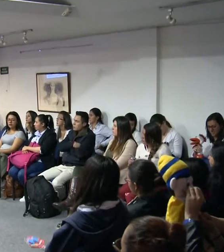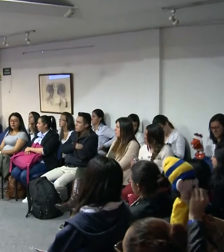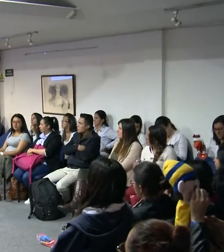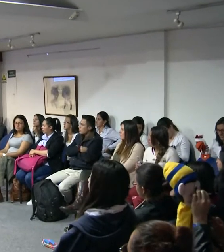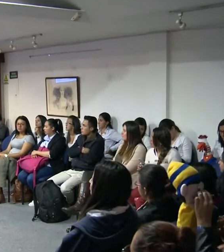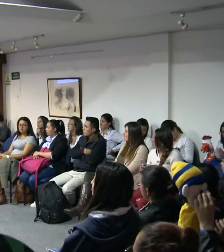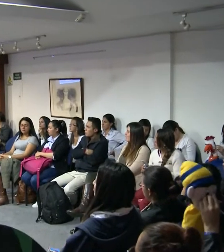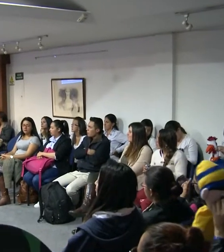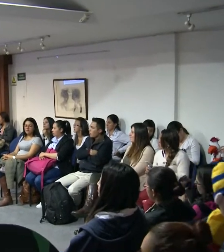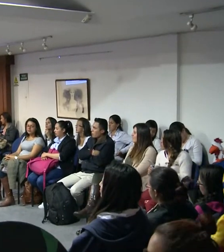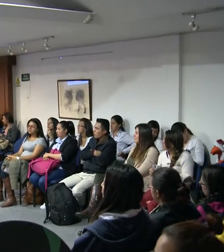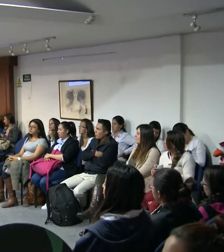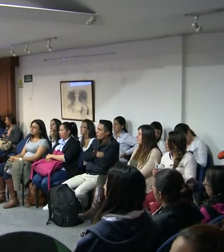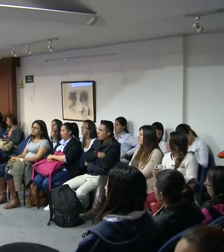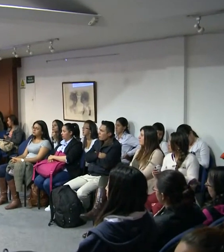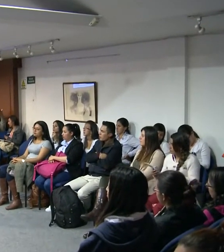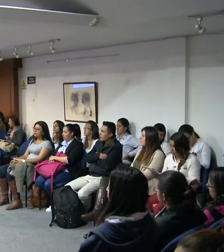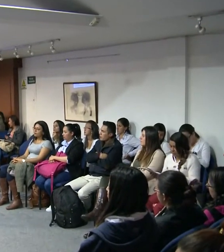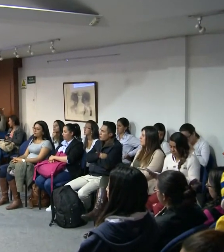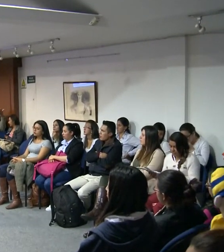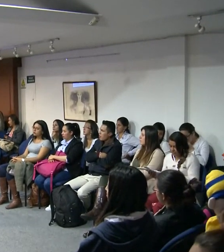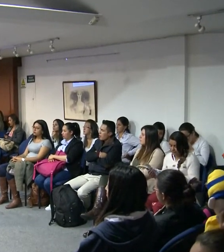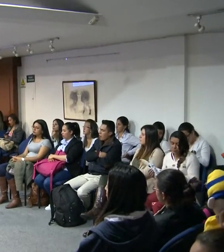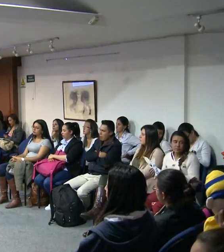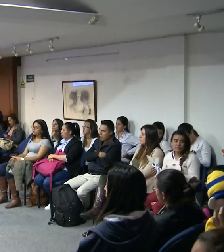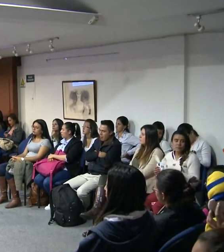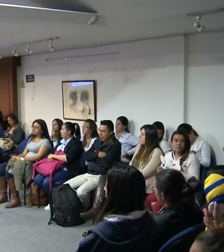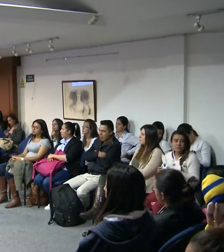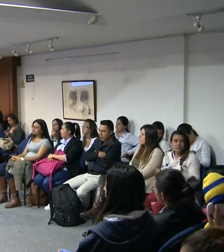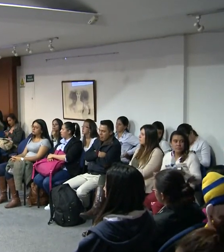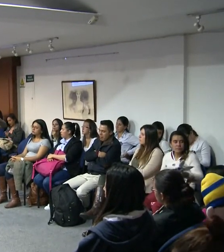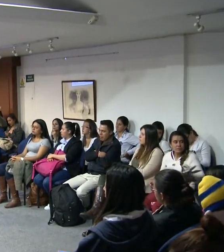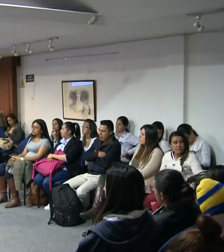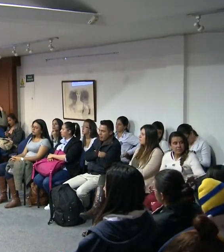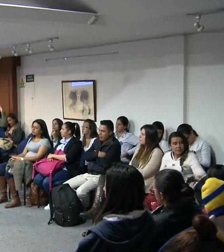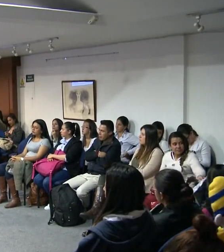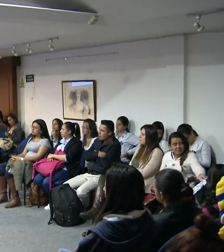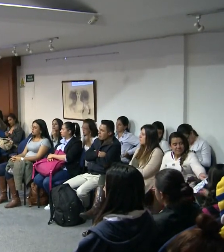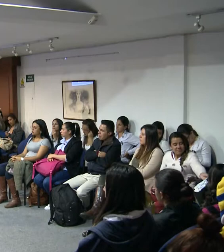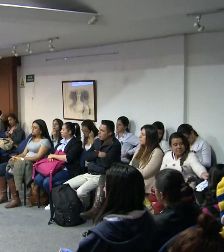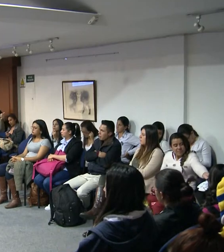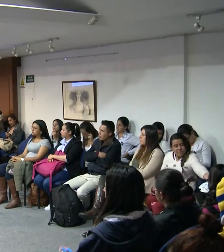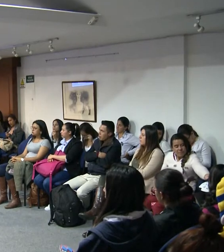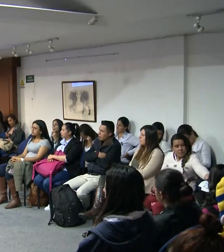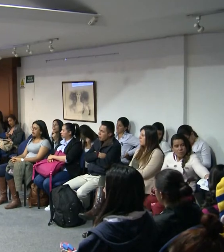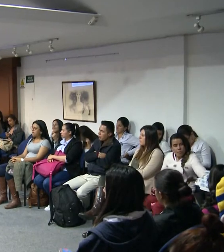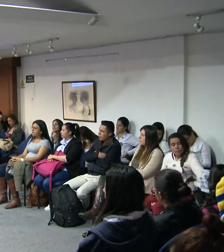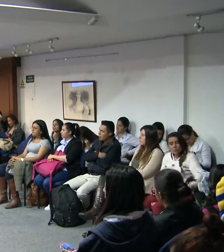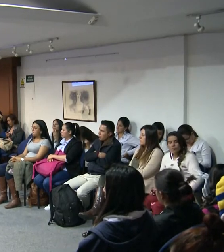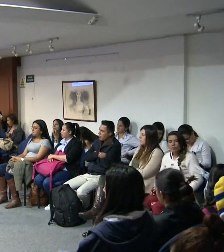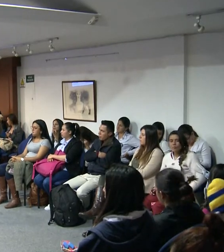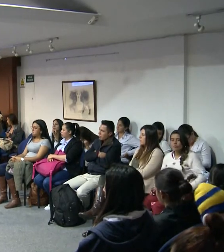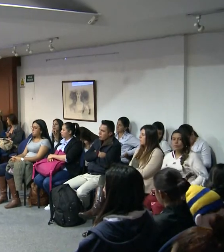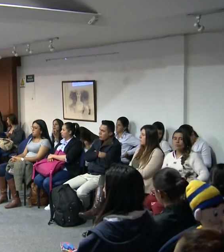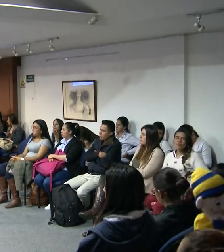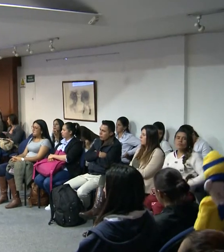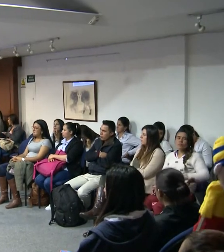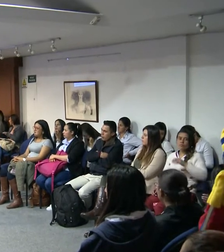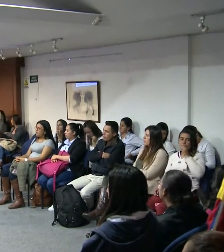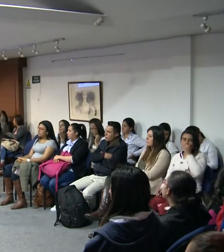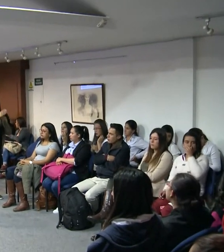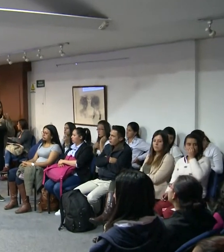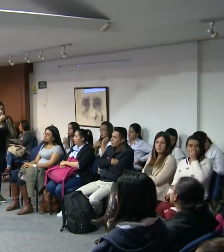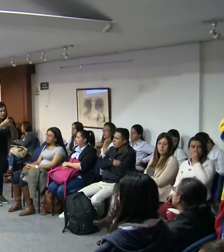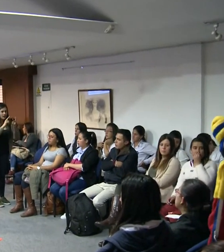En cuanto a lo de la tela, pues sí, nosotros nos dimos cuenta que al principio los niños de la curiosidad se llevaban muchos de los materiales a la boca, entonces